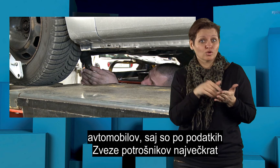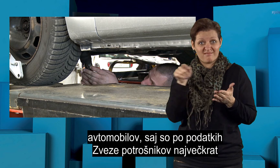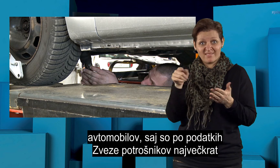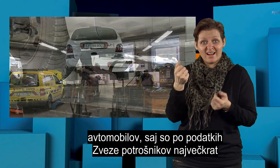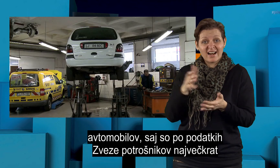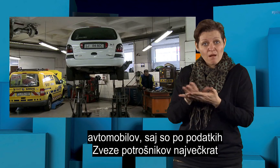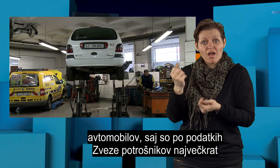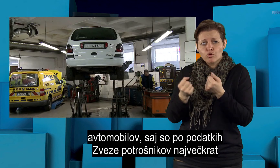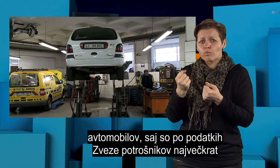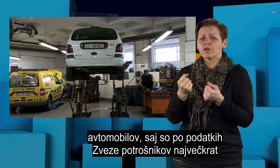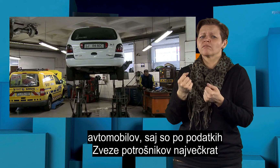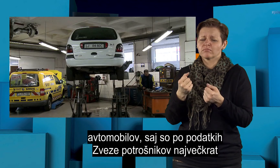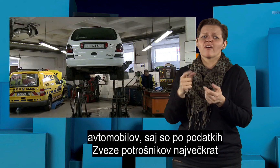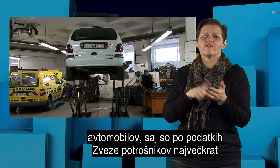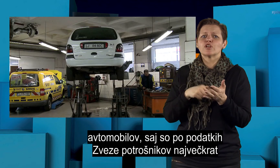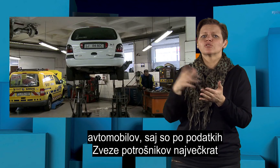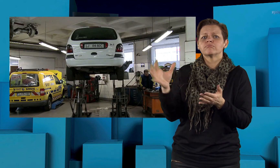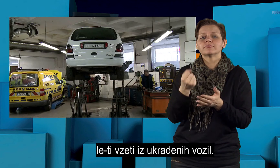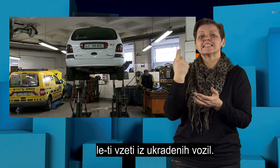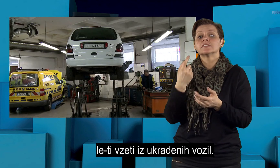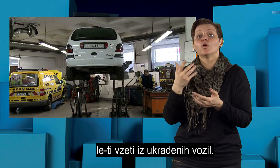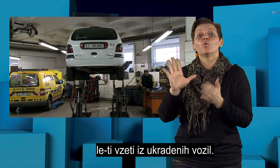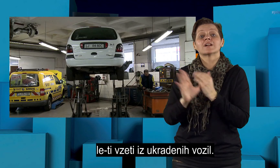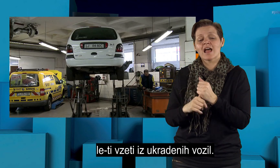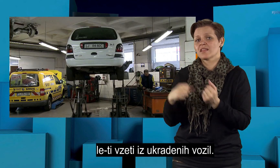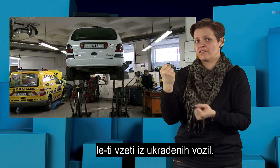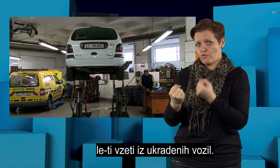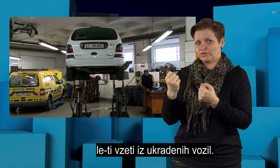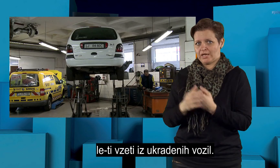potrošnikov največkrat le-ti vzeti iz ukradenih vozil.